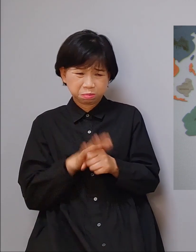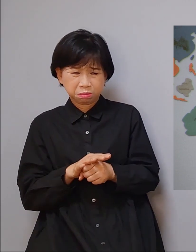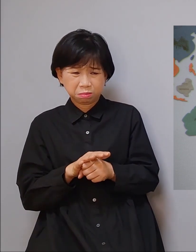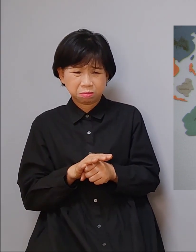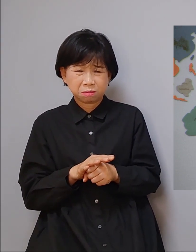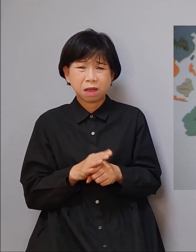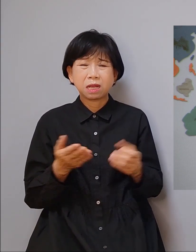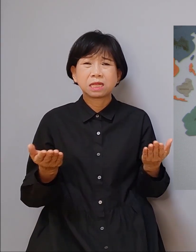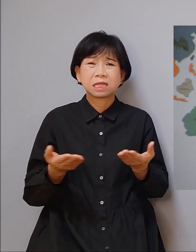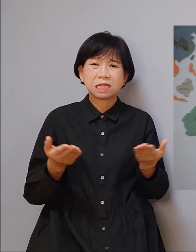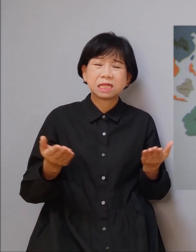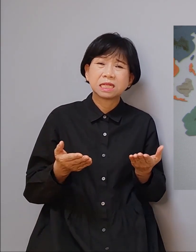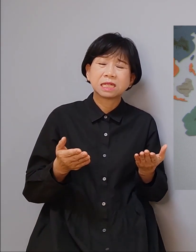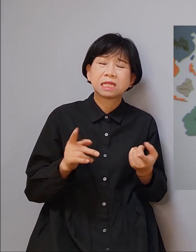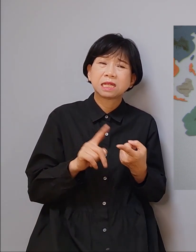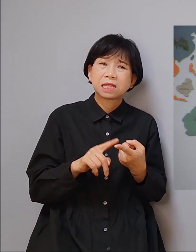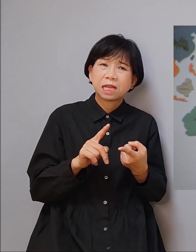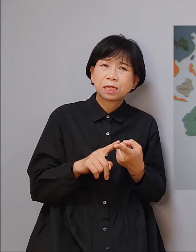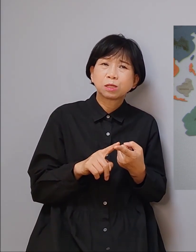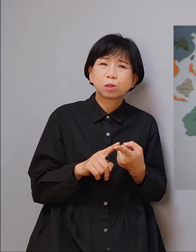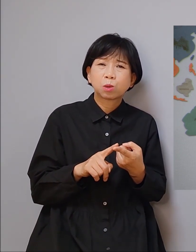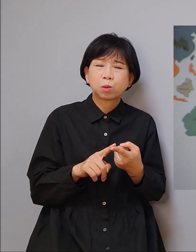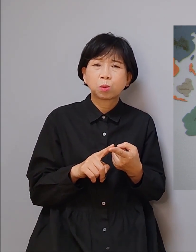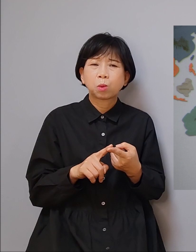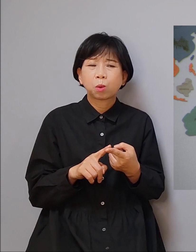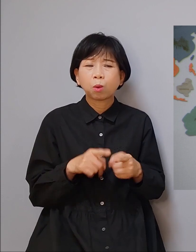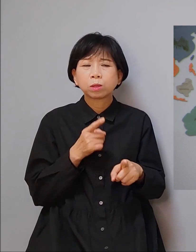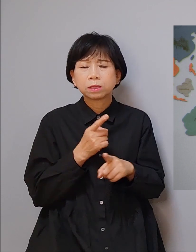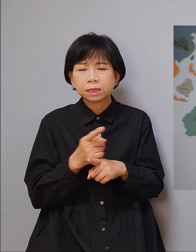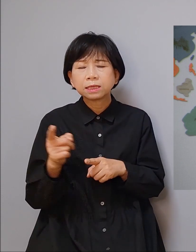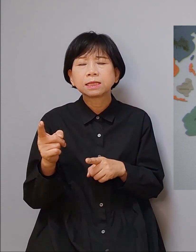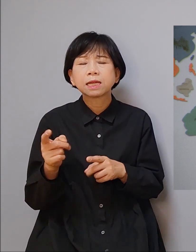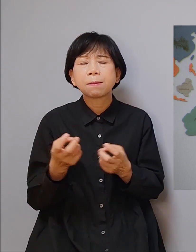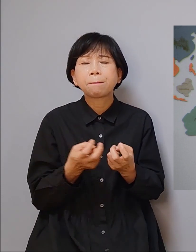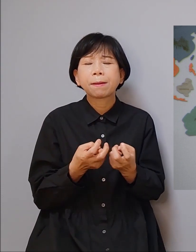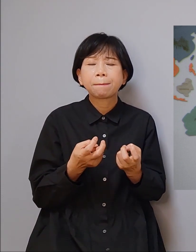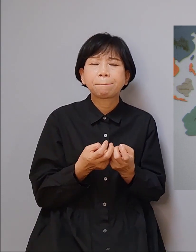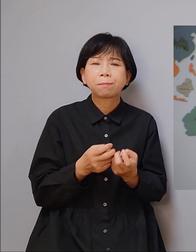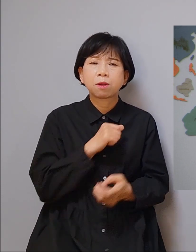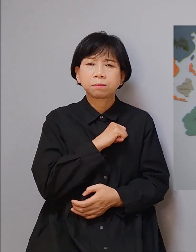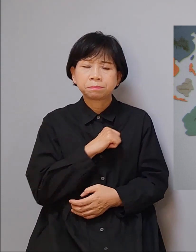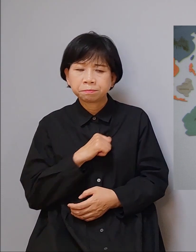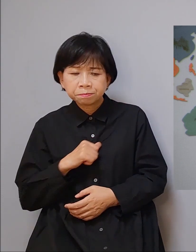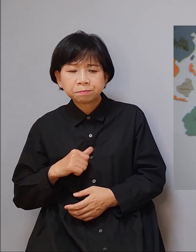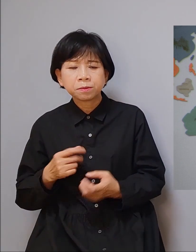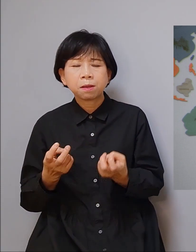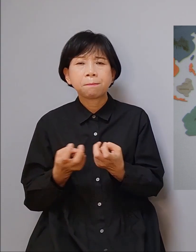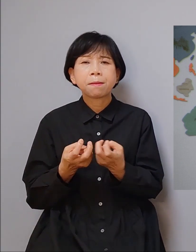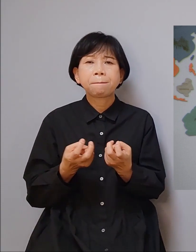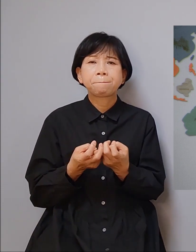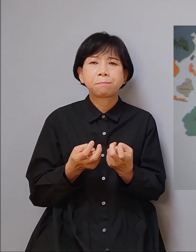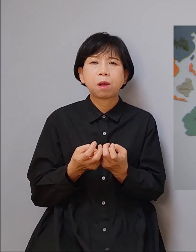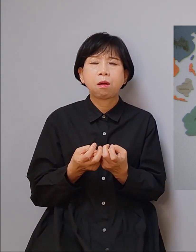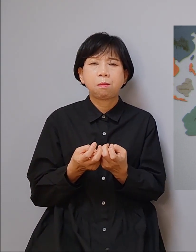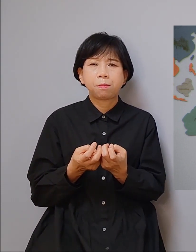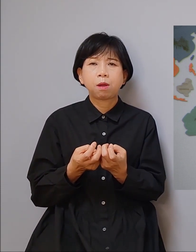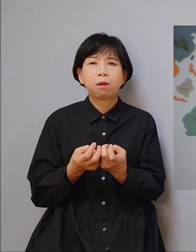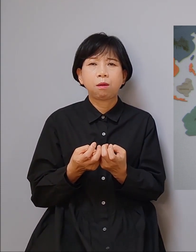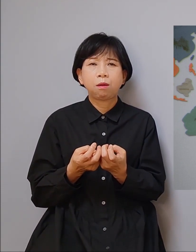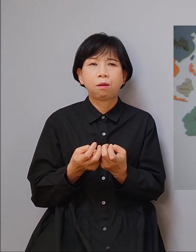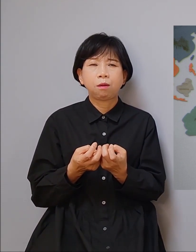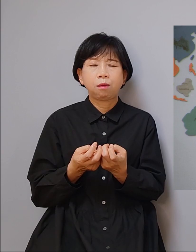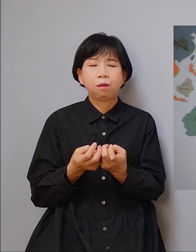되는 상황에 빠지는 거죠. 이 모함으로 말미암아서 죄수가 되는 어처구니 없는 현실에